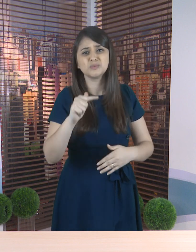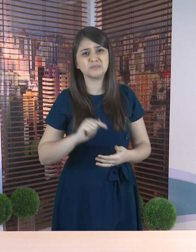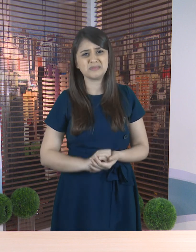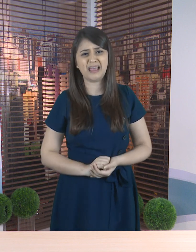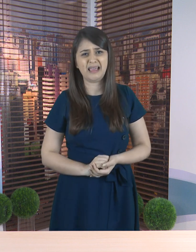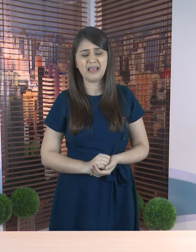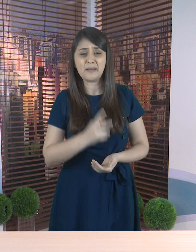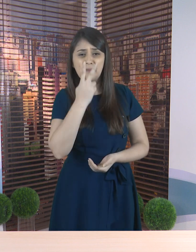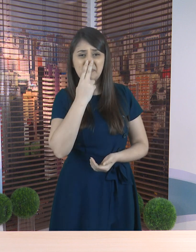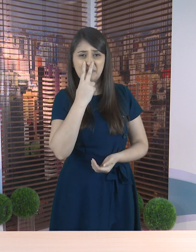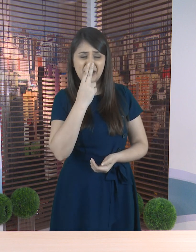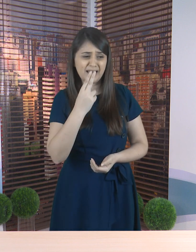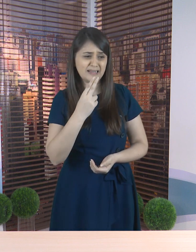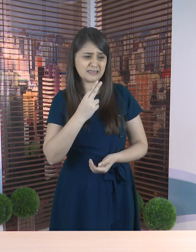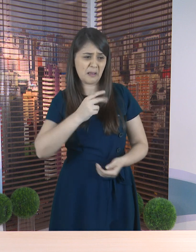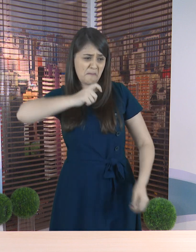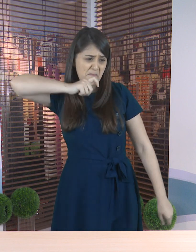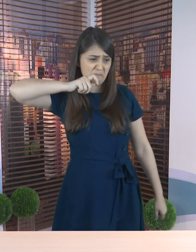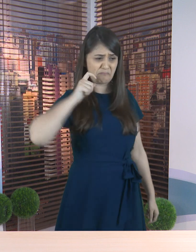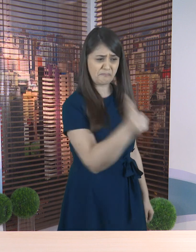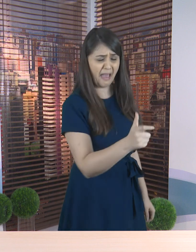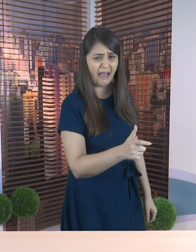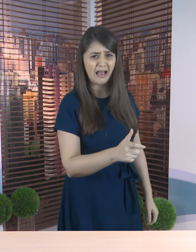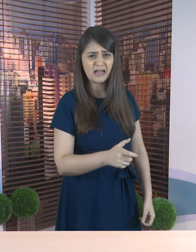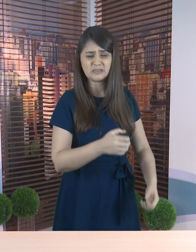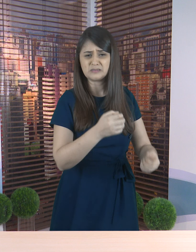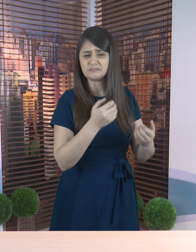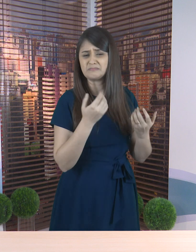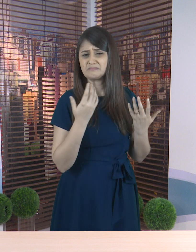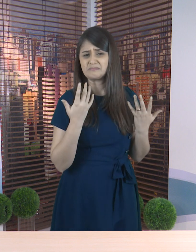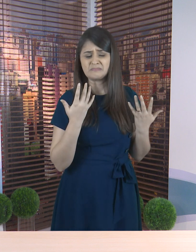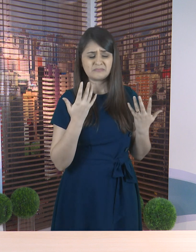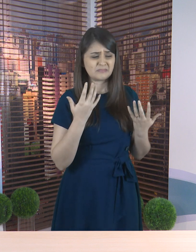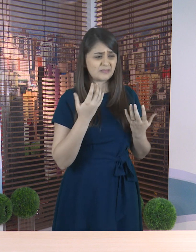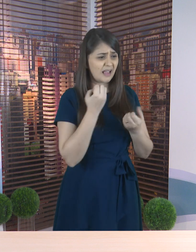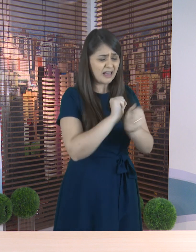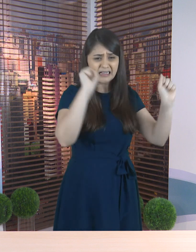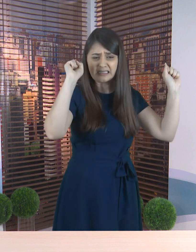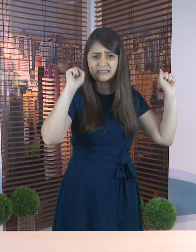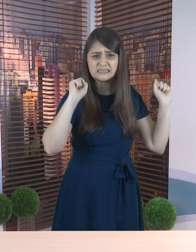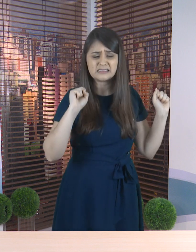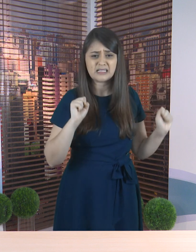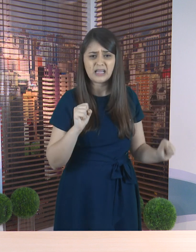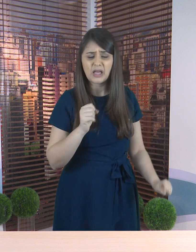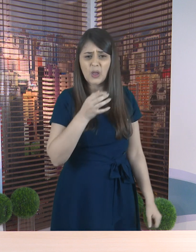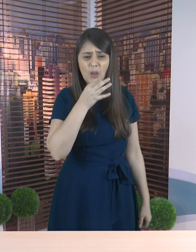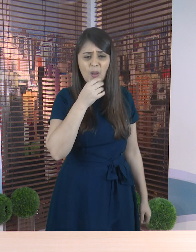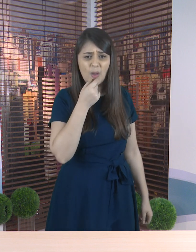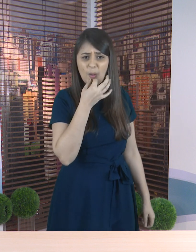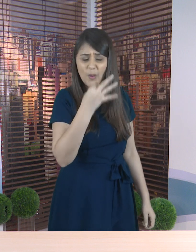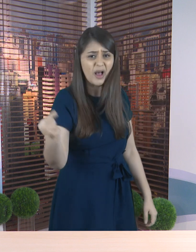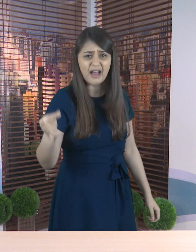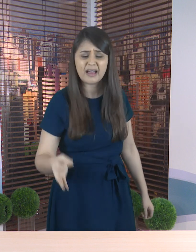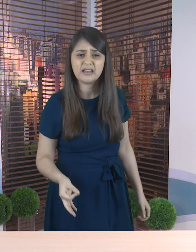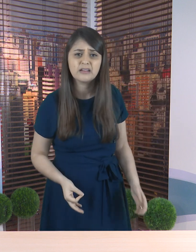Zofar, tenham se concentrado nas palavras do lamento de Jó, ao invés de demonstrarem empatia